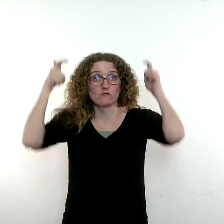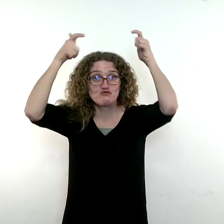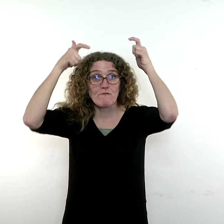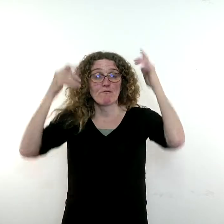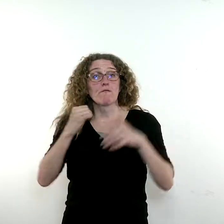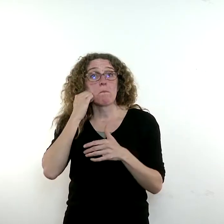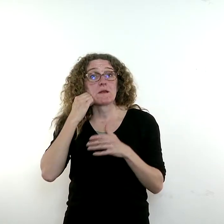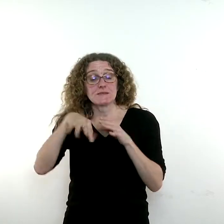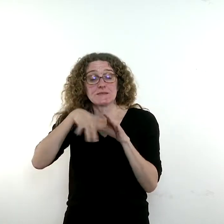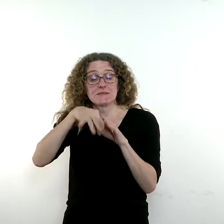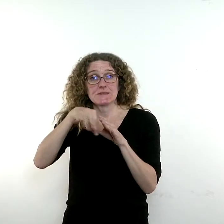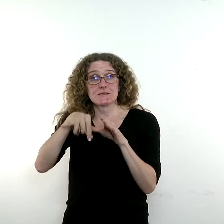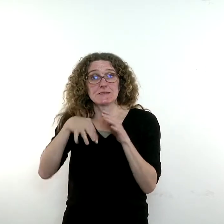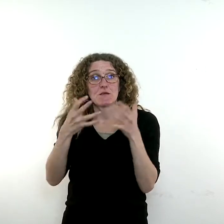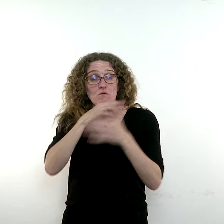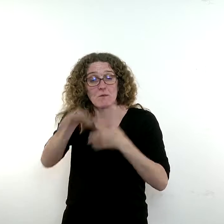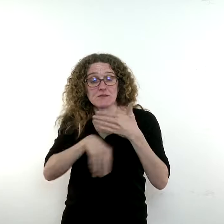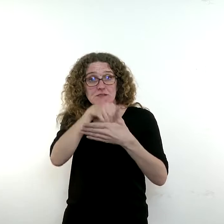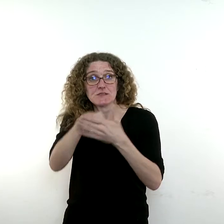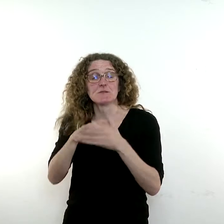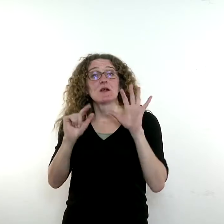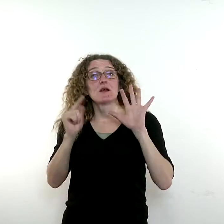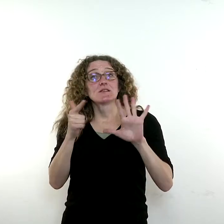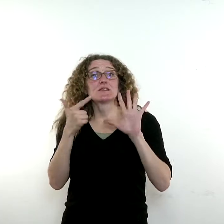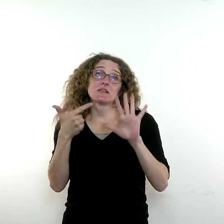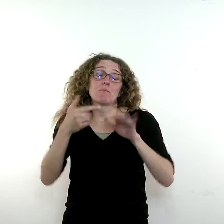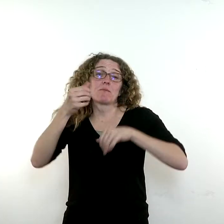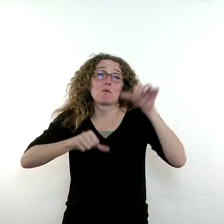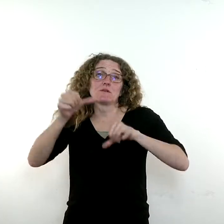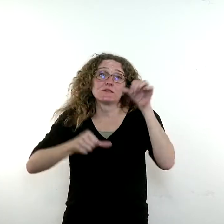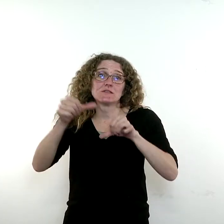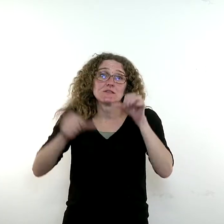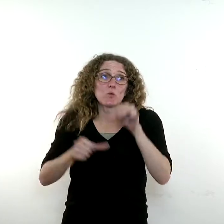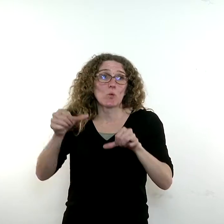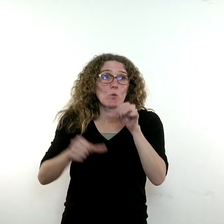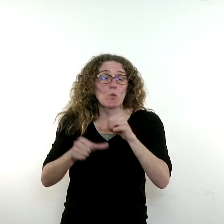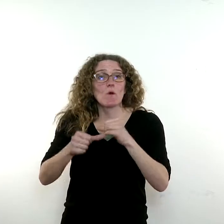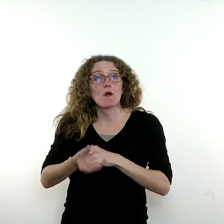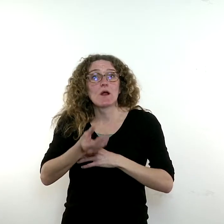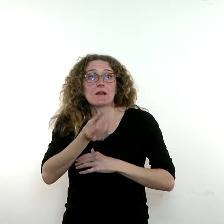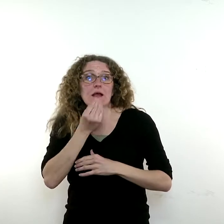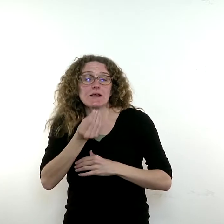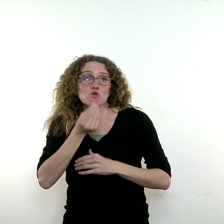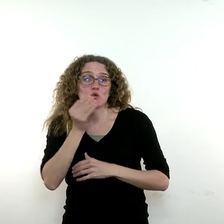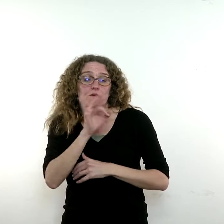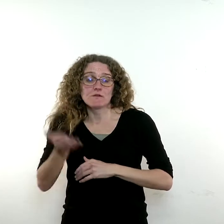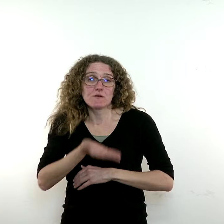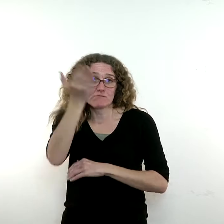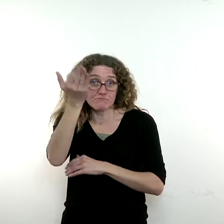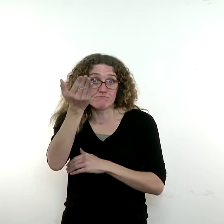pâtissier à la 7e édition de la Semaine de la gastronomie française en Israël, du 9 au 15 février